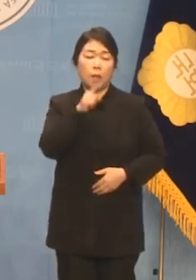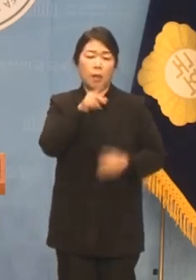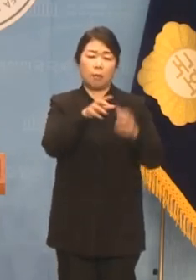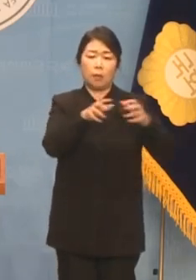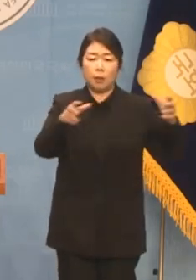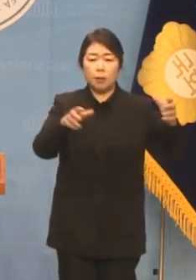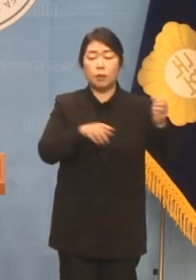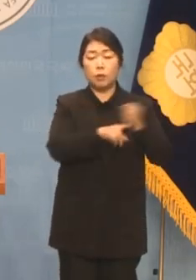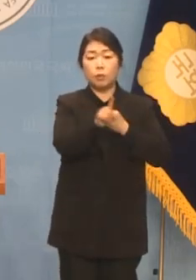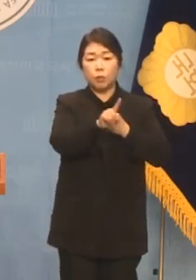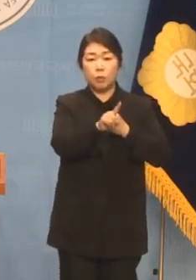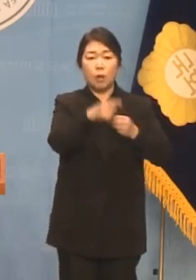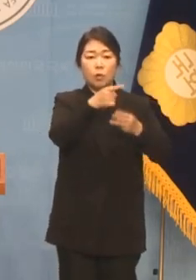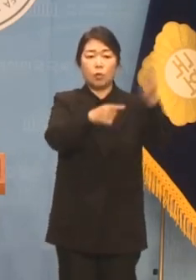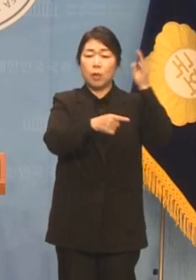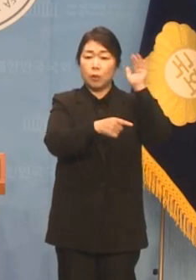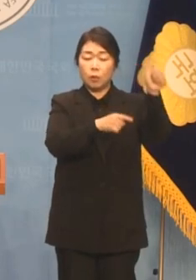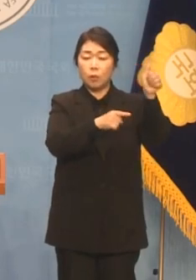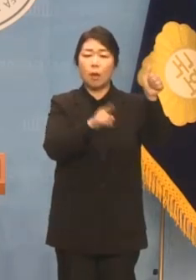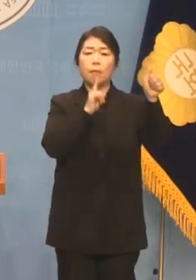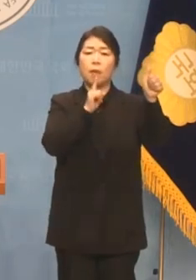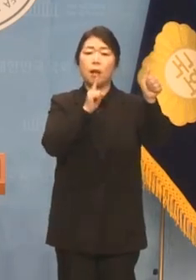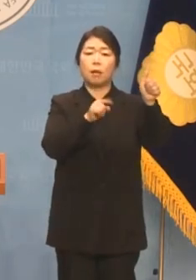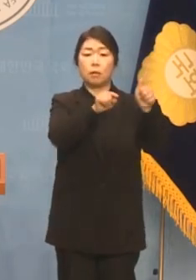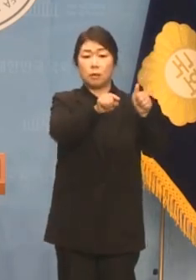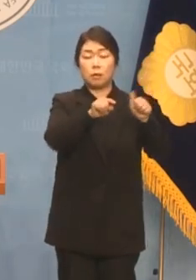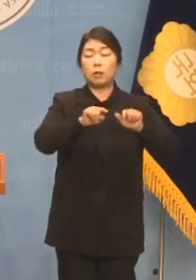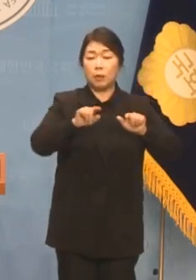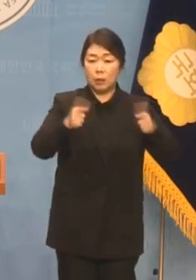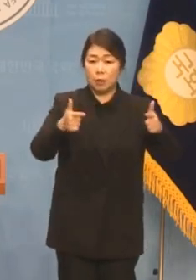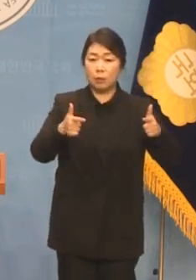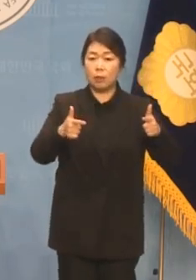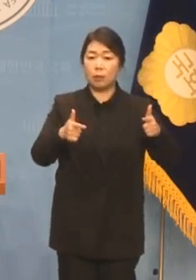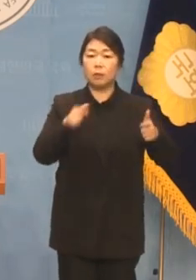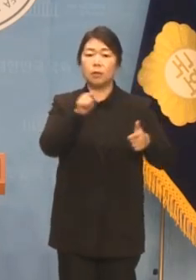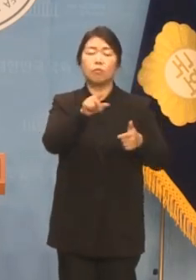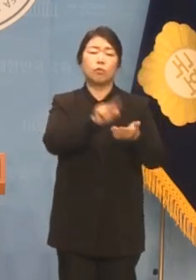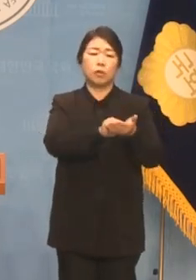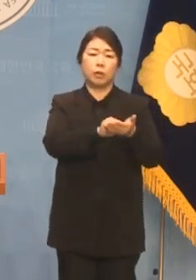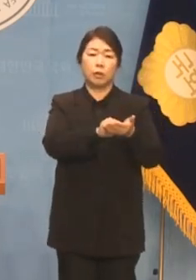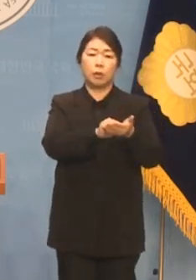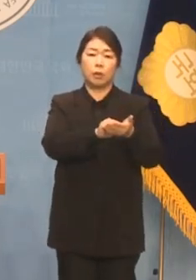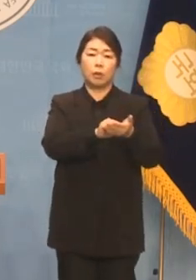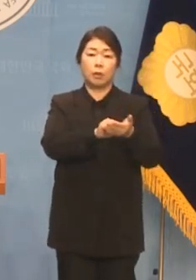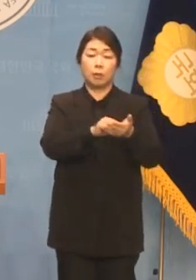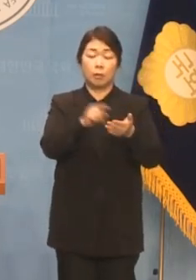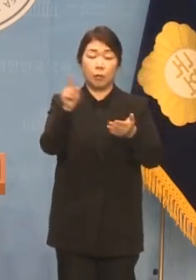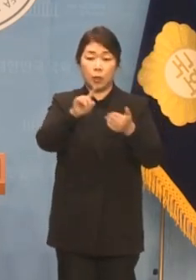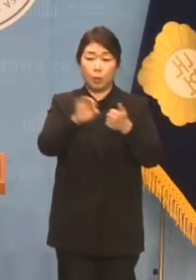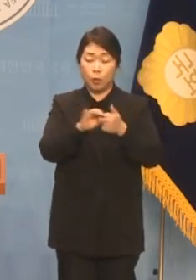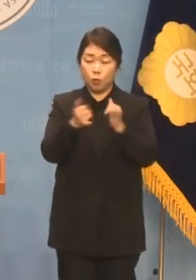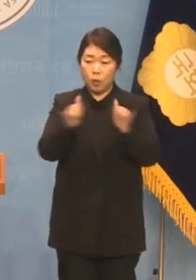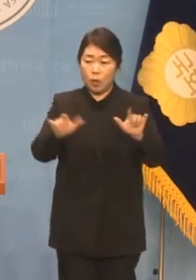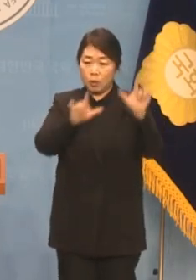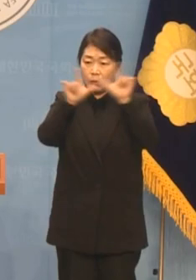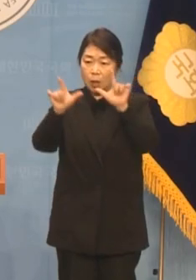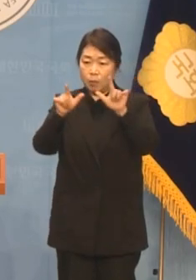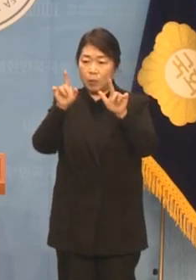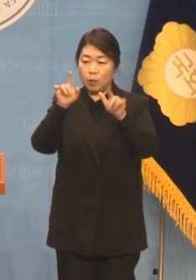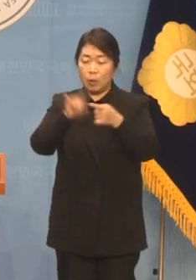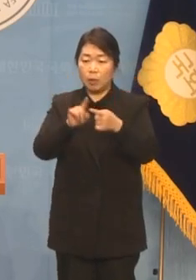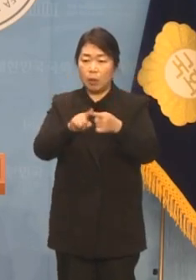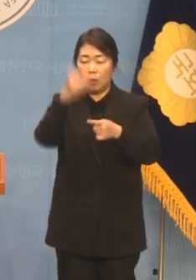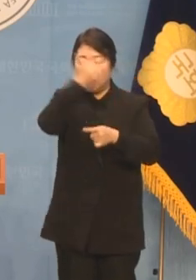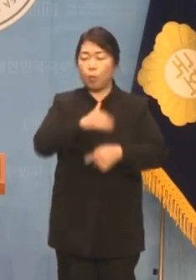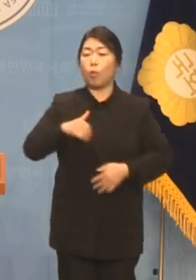거센 것은 윤성열 대통령의 발언 그 자체가 문제이기 때문입니다 민생을 전혀 모르는듯한